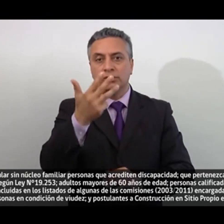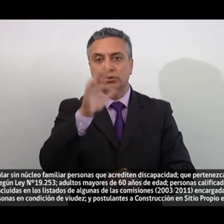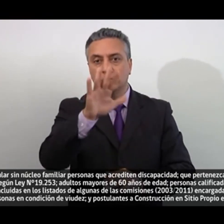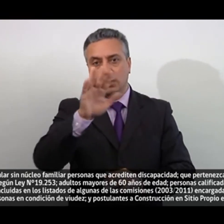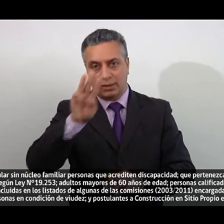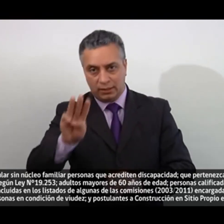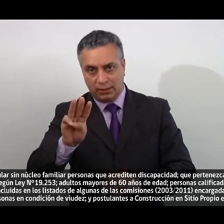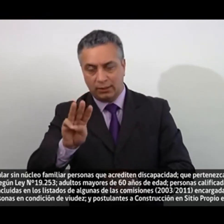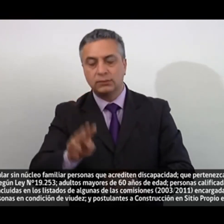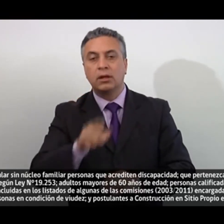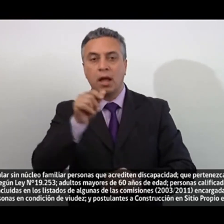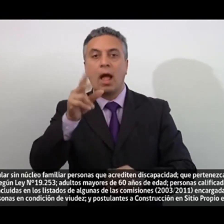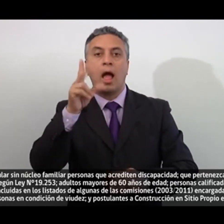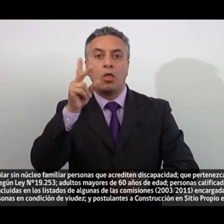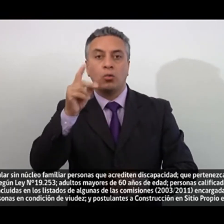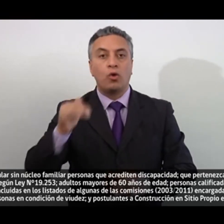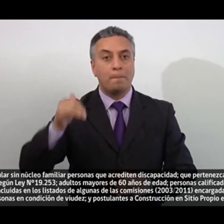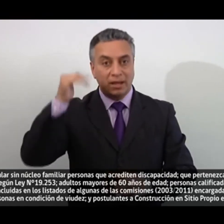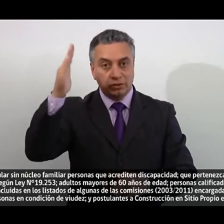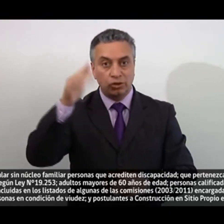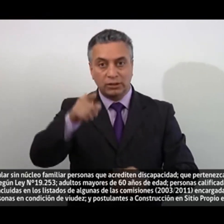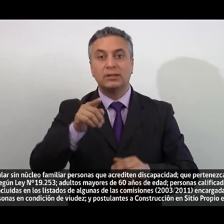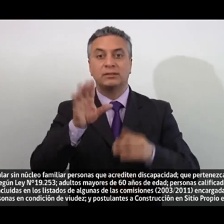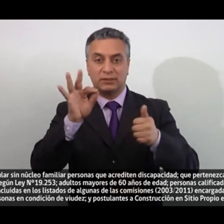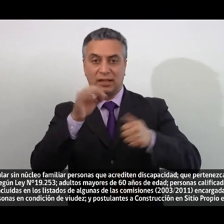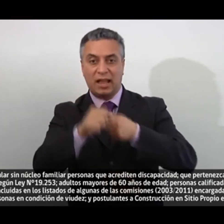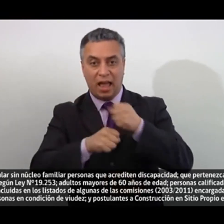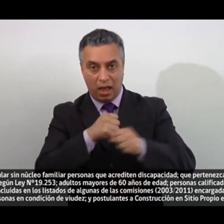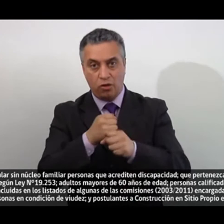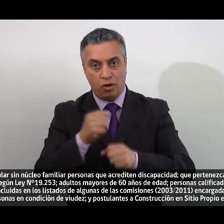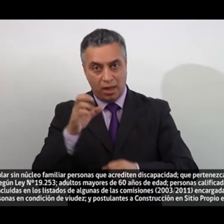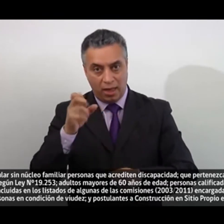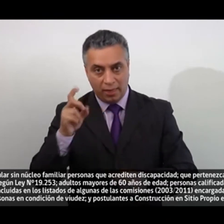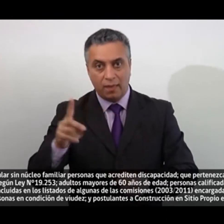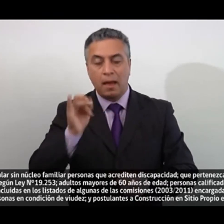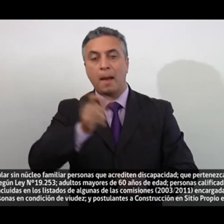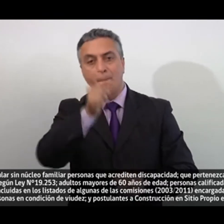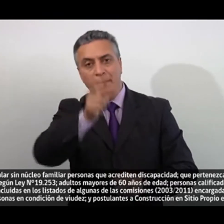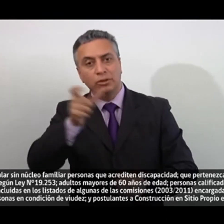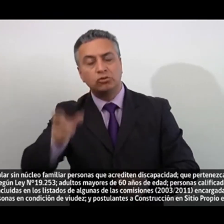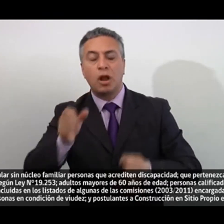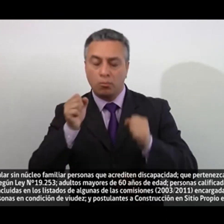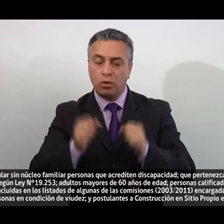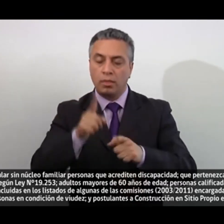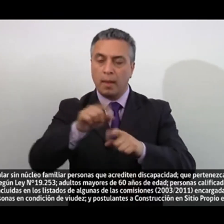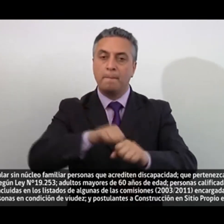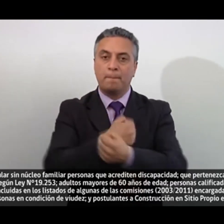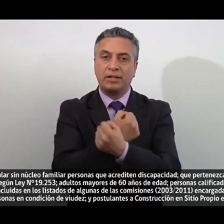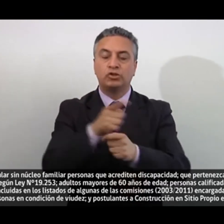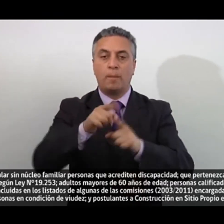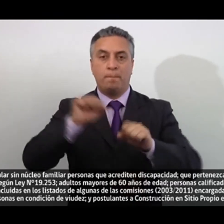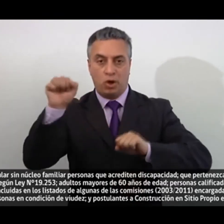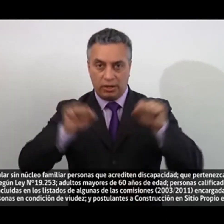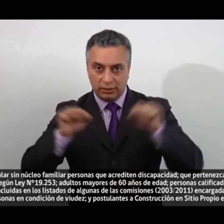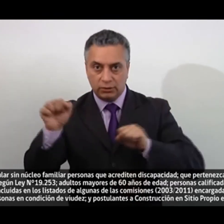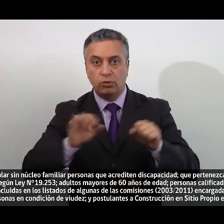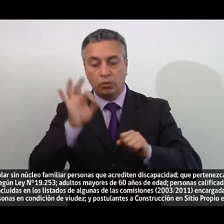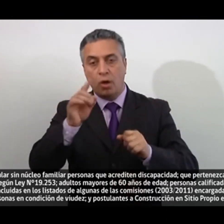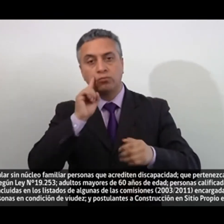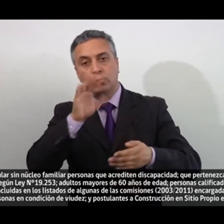19.253, adultos mayores de 60 años de edad, personas calificadas como presos políticos e incluidas en los